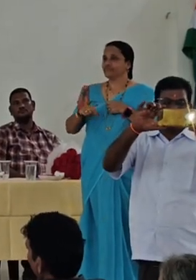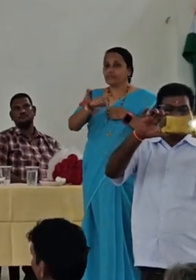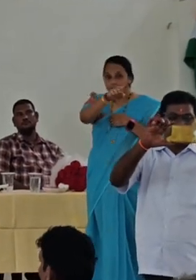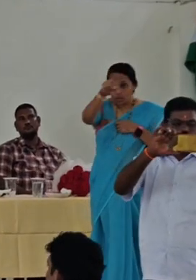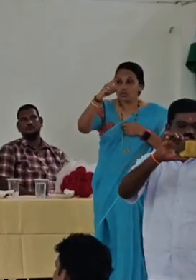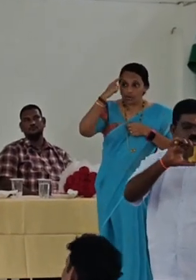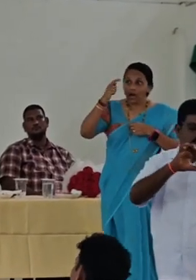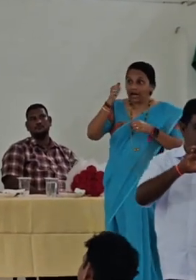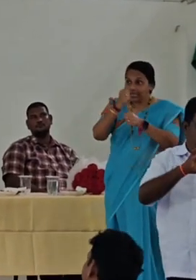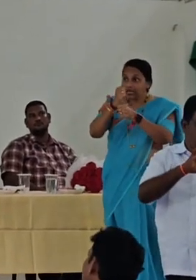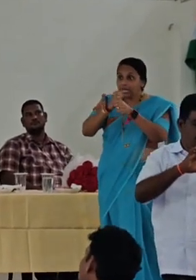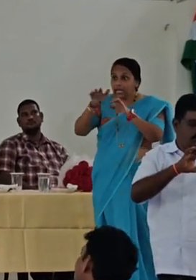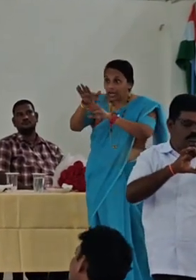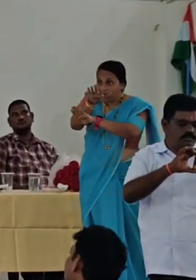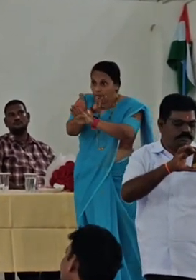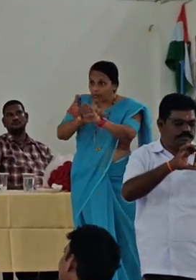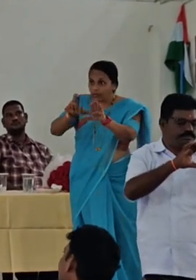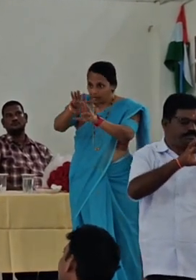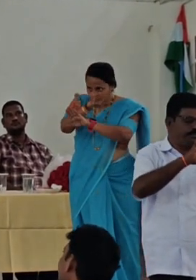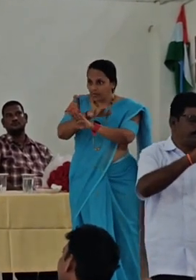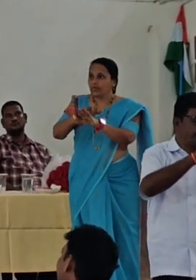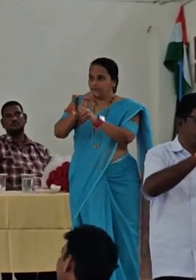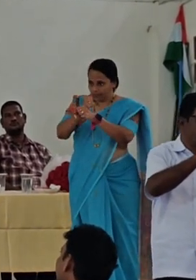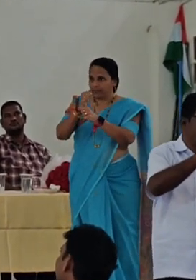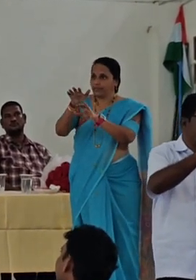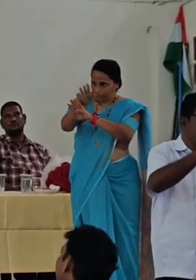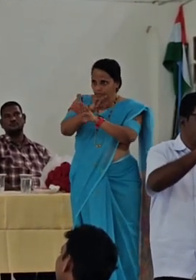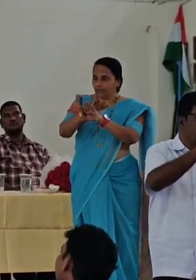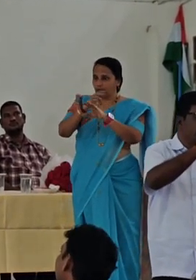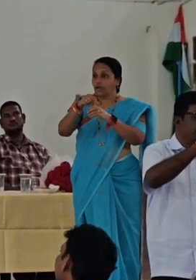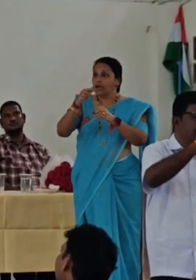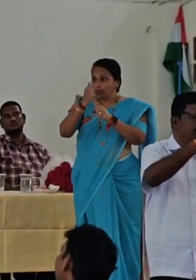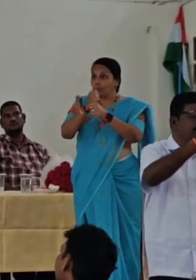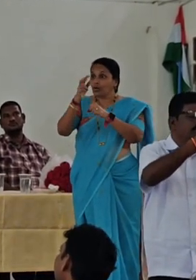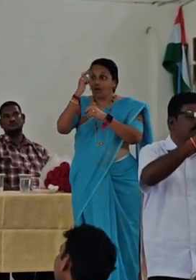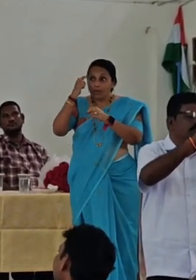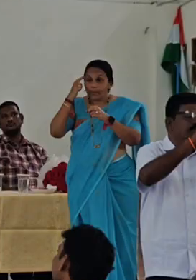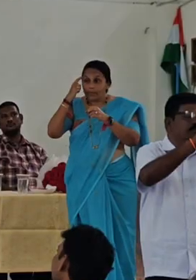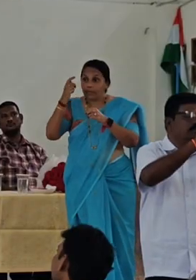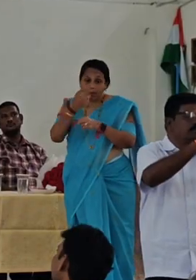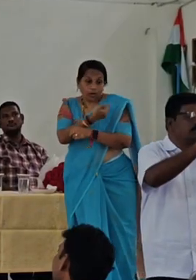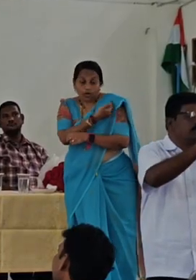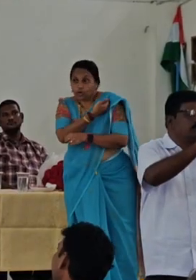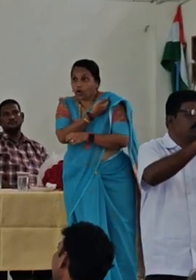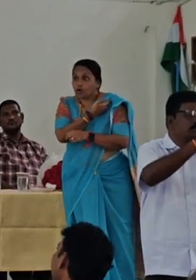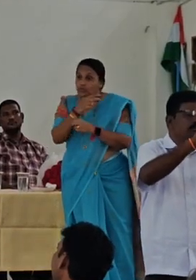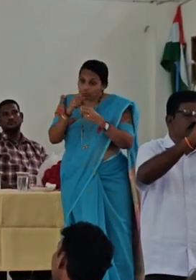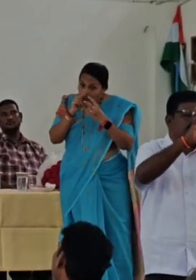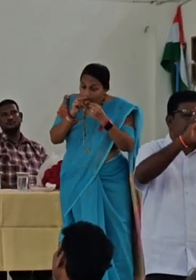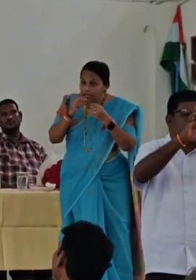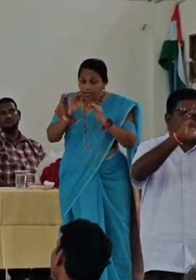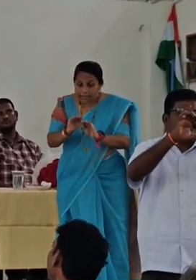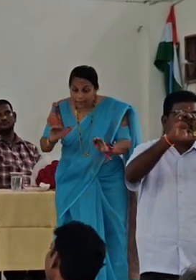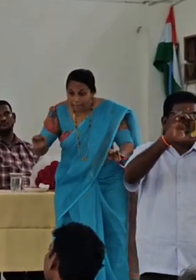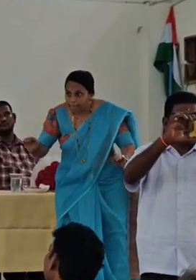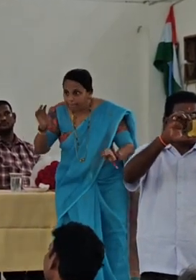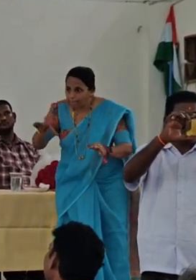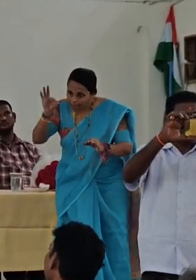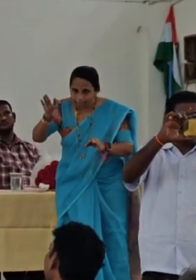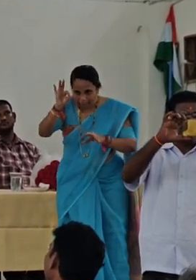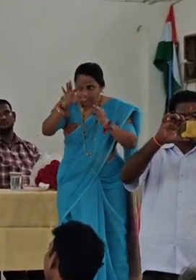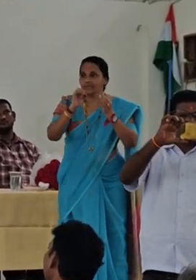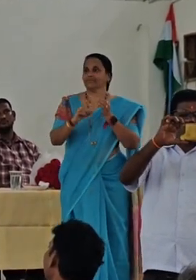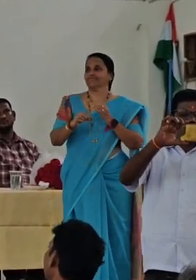పూర్తిగా వాటి మీద మంచి ప్రచారం కల్పించి అటువంటి చిన్నపిల్లలు ఏమన్నా ఉంటే వాళ్ళకు